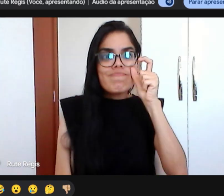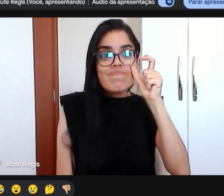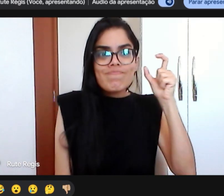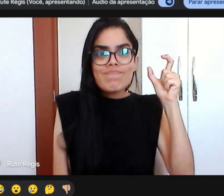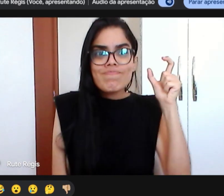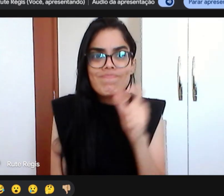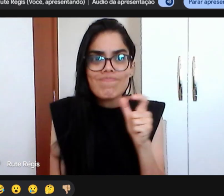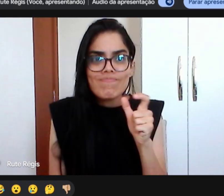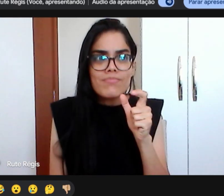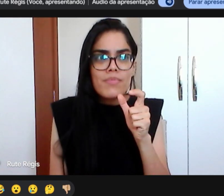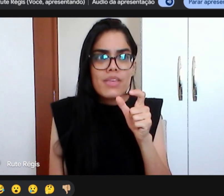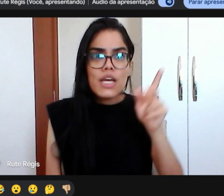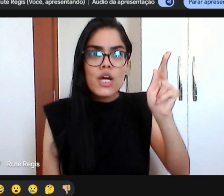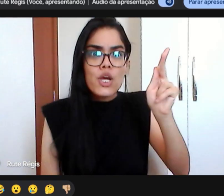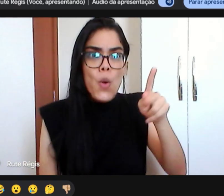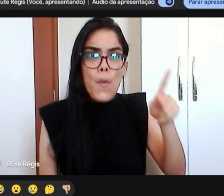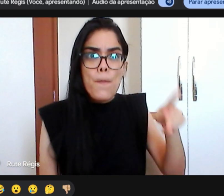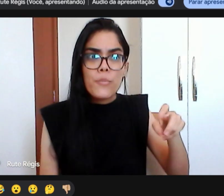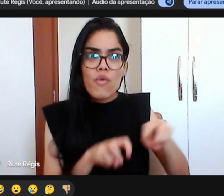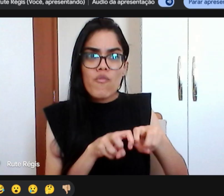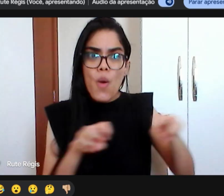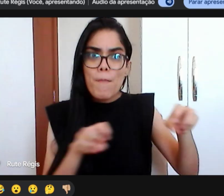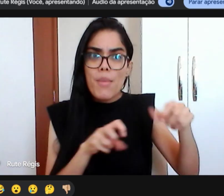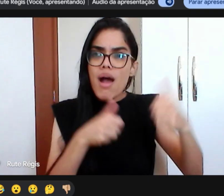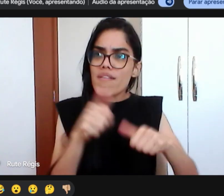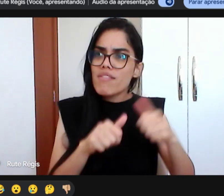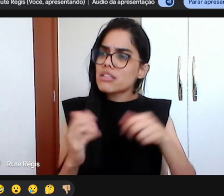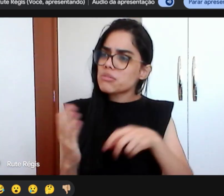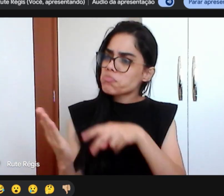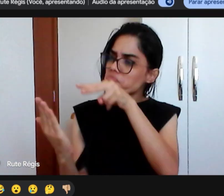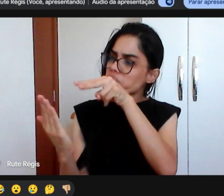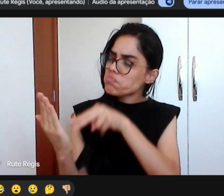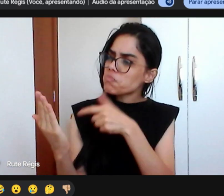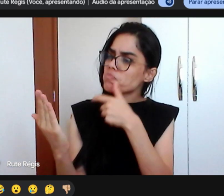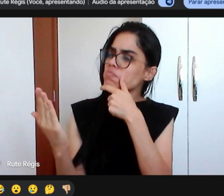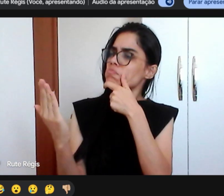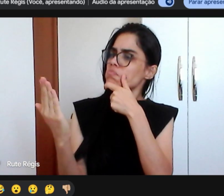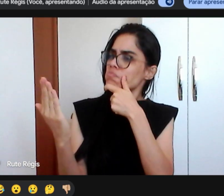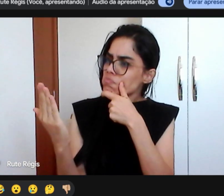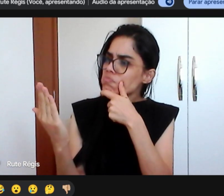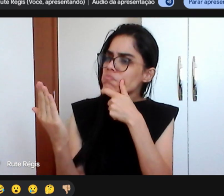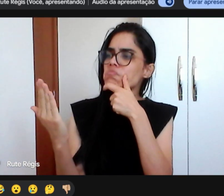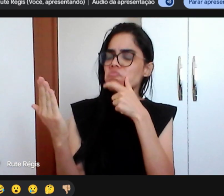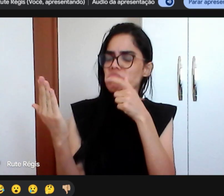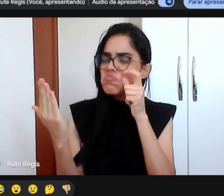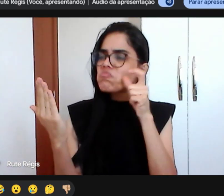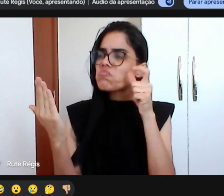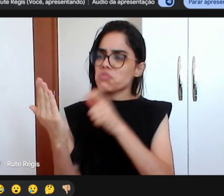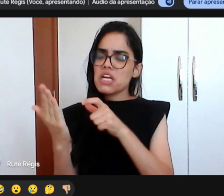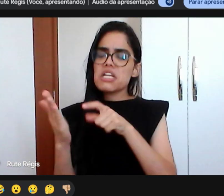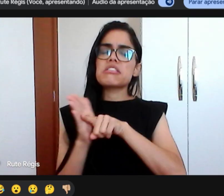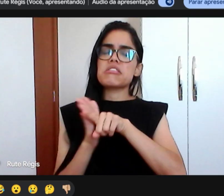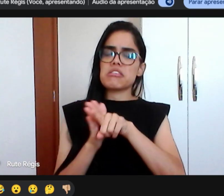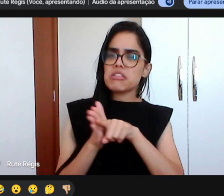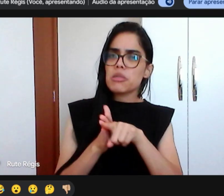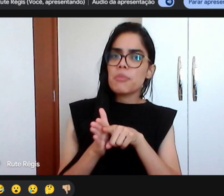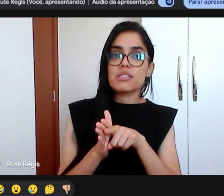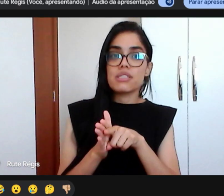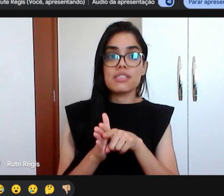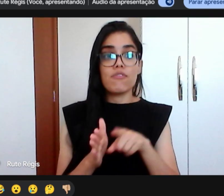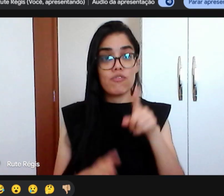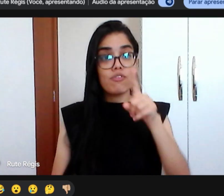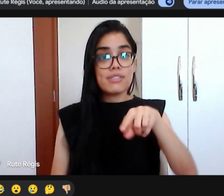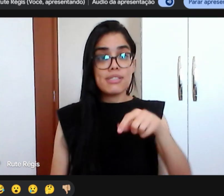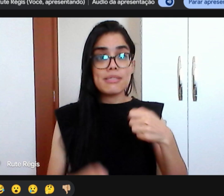vocês pensarem num título que gere esse interesse na banca, né? De olhar para a sua pesquisa e